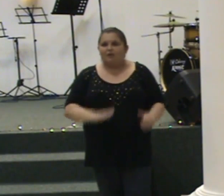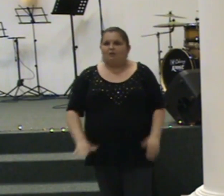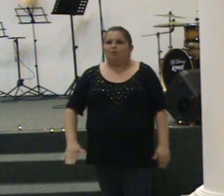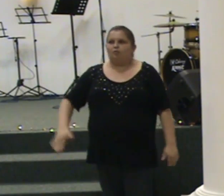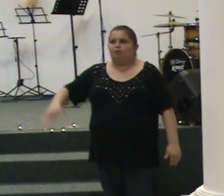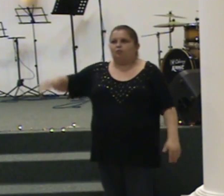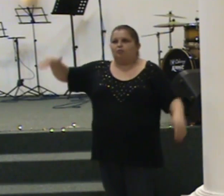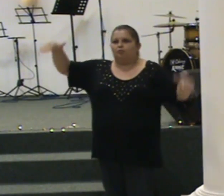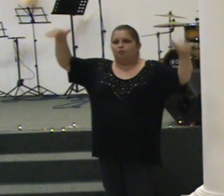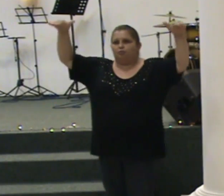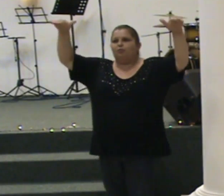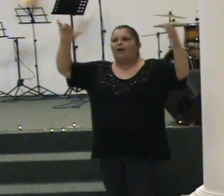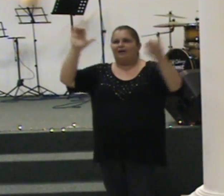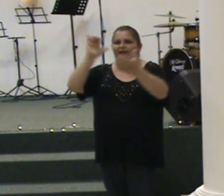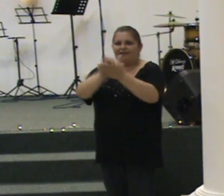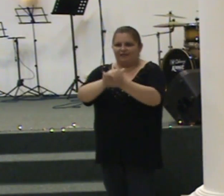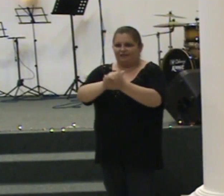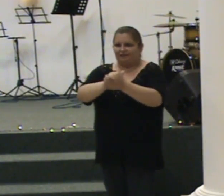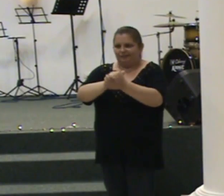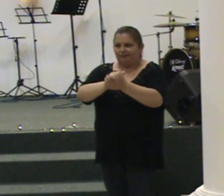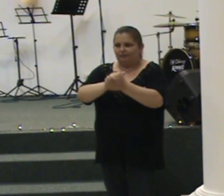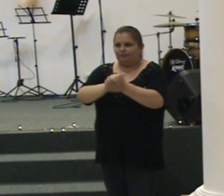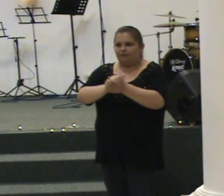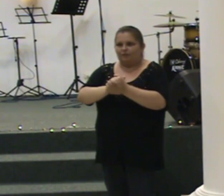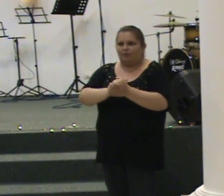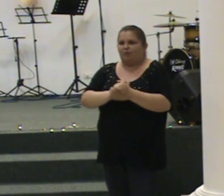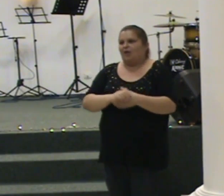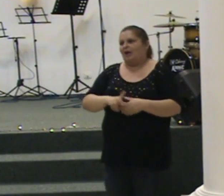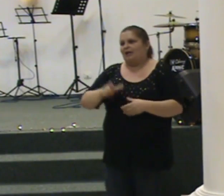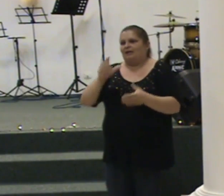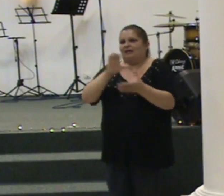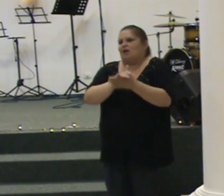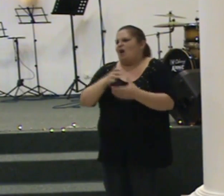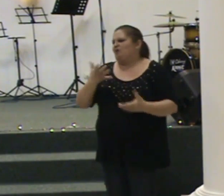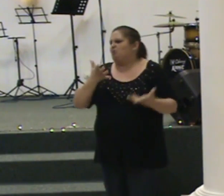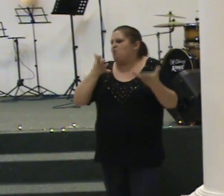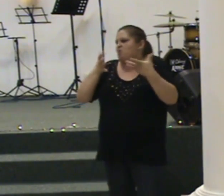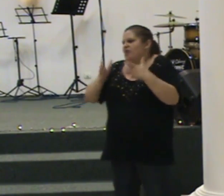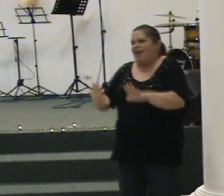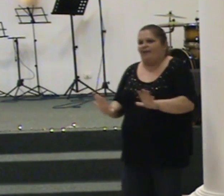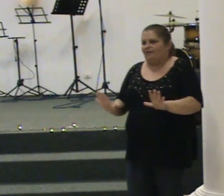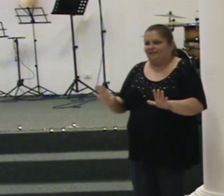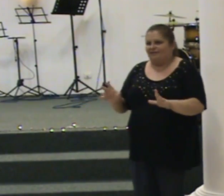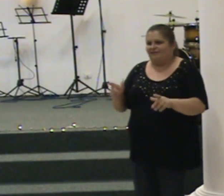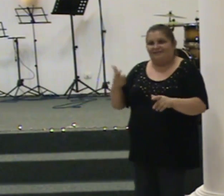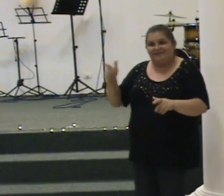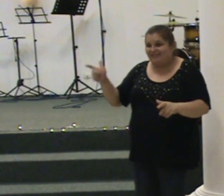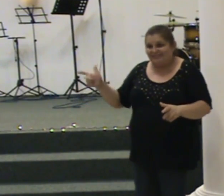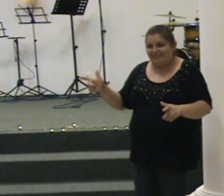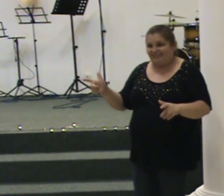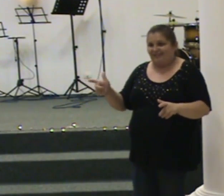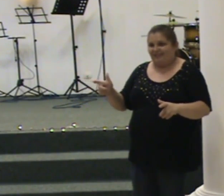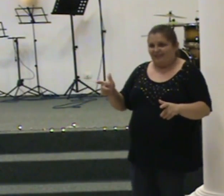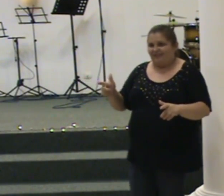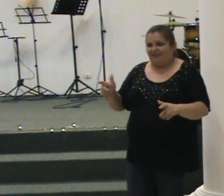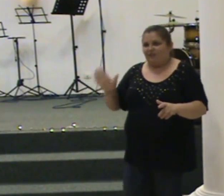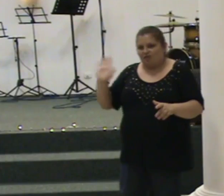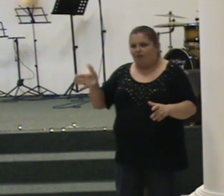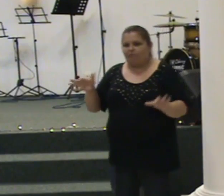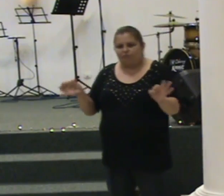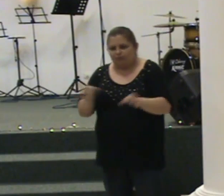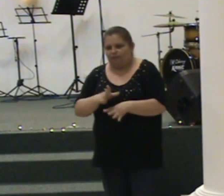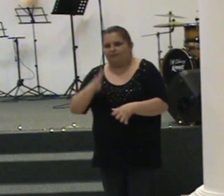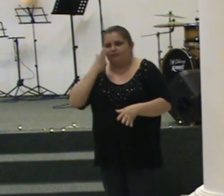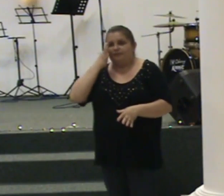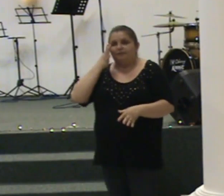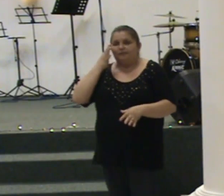eles crescessem, já estava prometida. Por isso Maria já estava desposada de José. Mas eles não